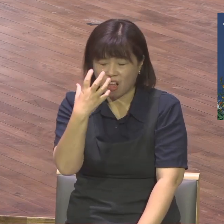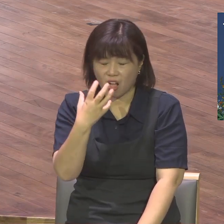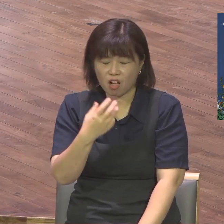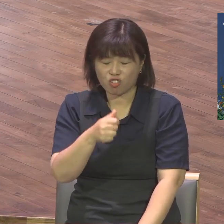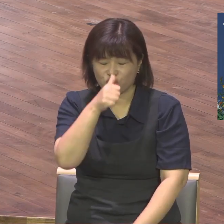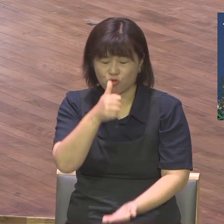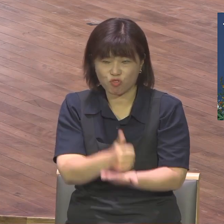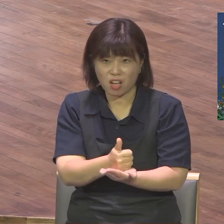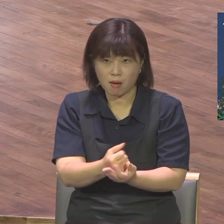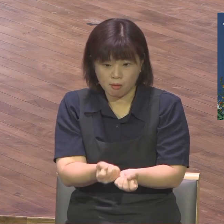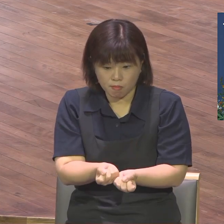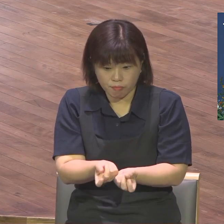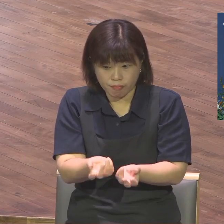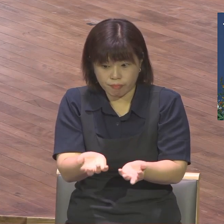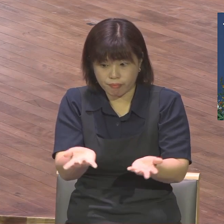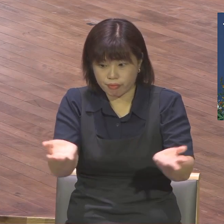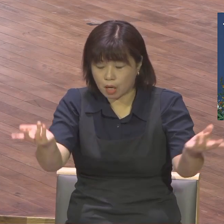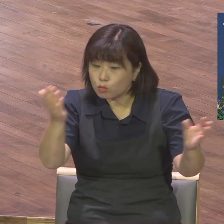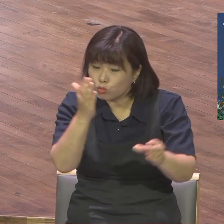자기도 몰라.